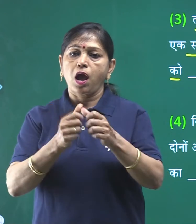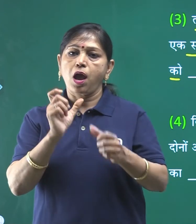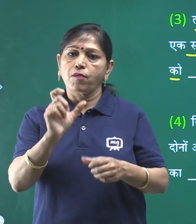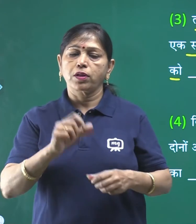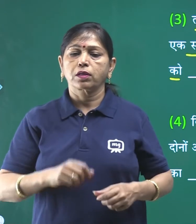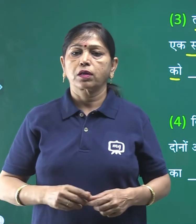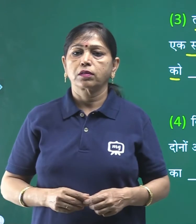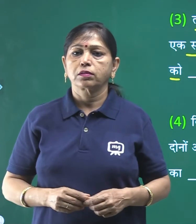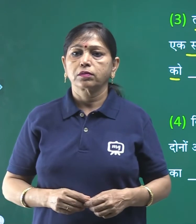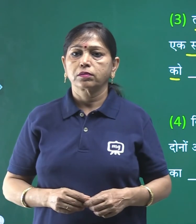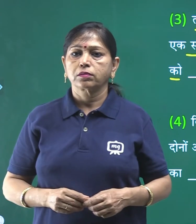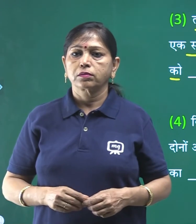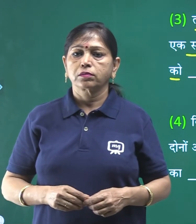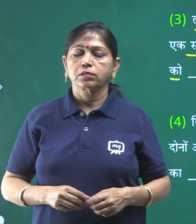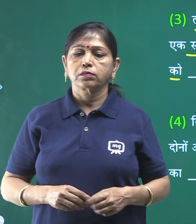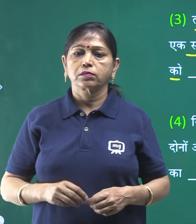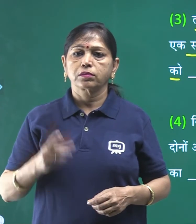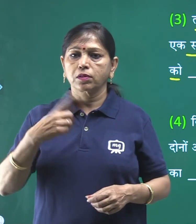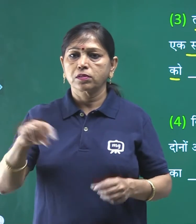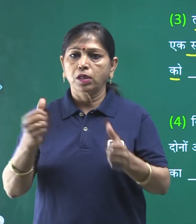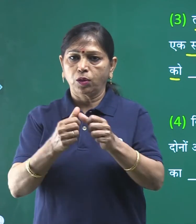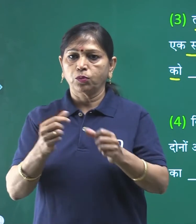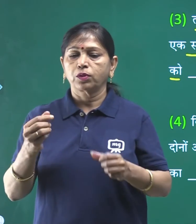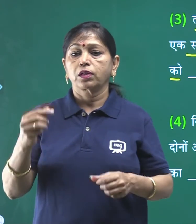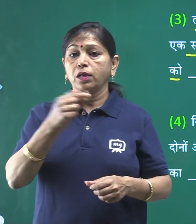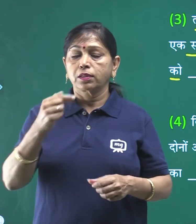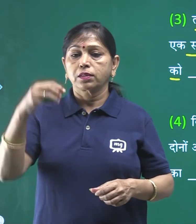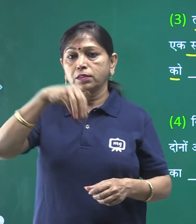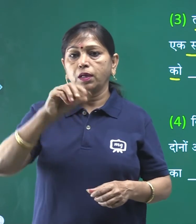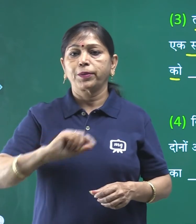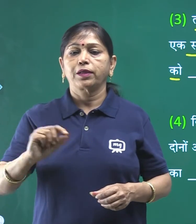आवर्तकाल। सही ऑप्शन रिक्त स्थान में लिखेंगे।